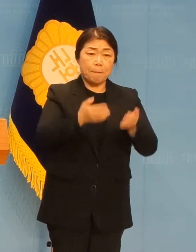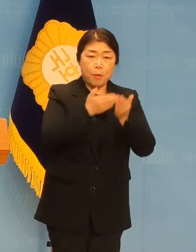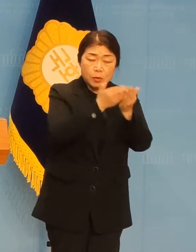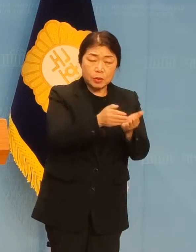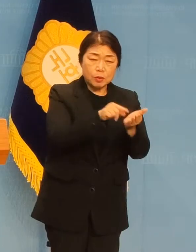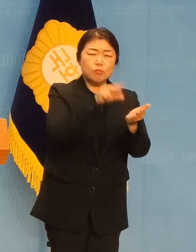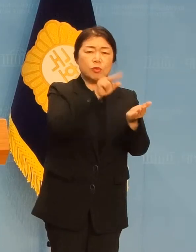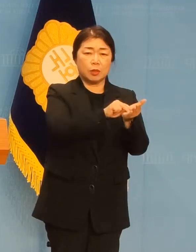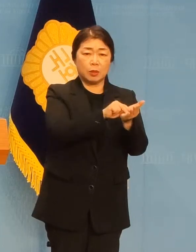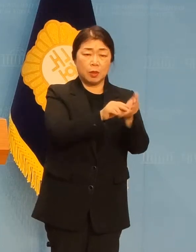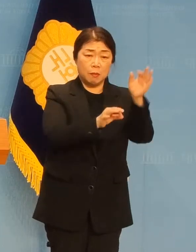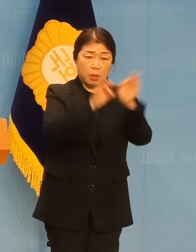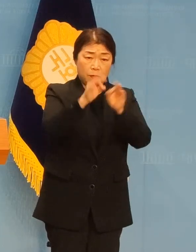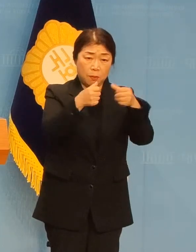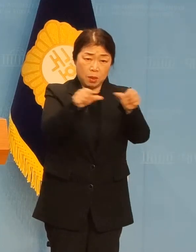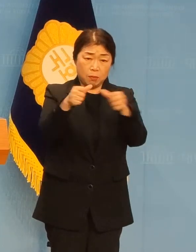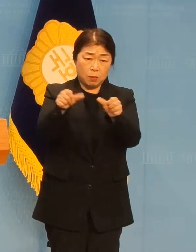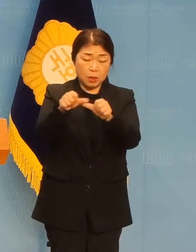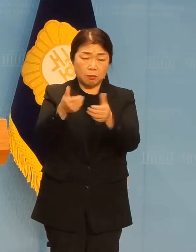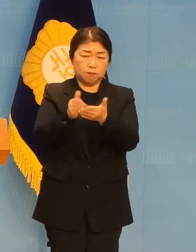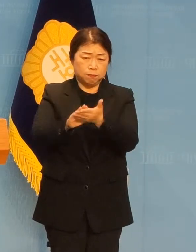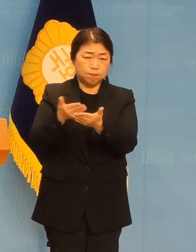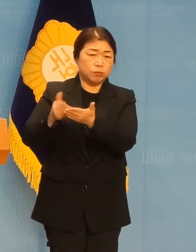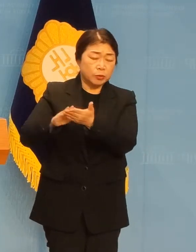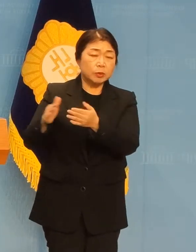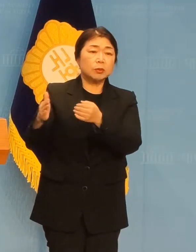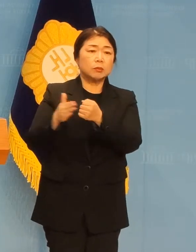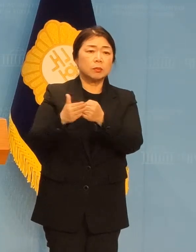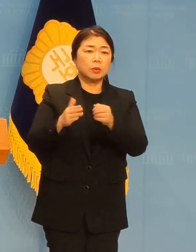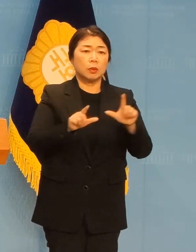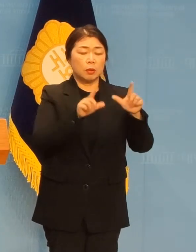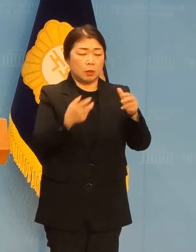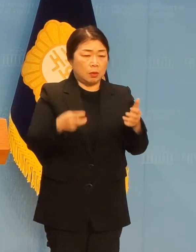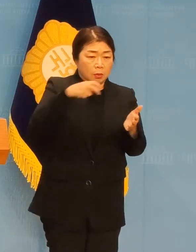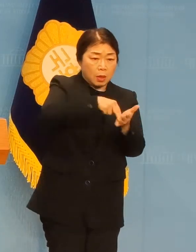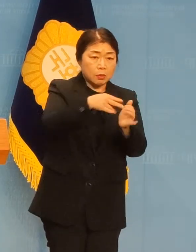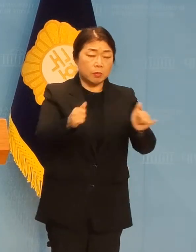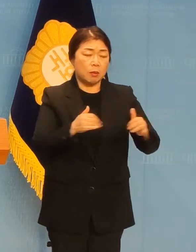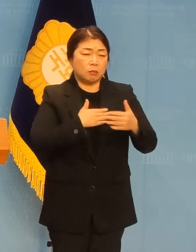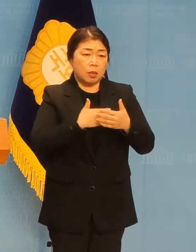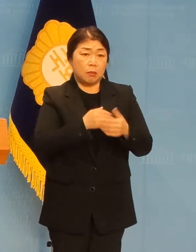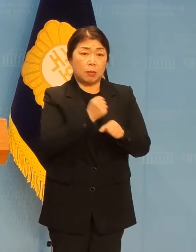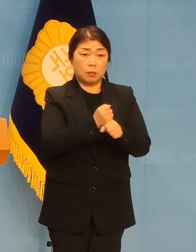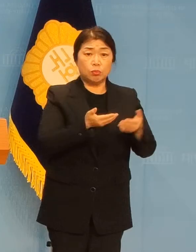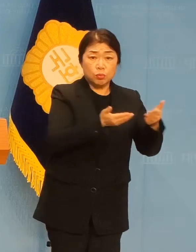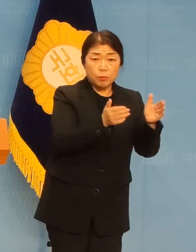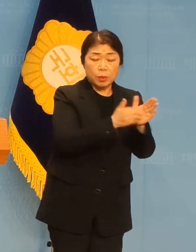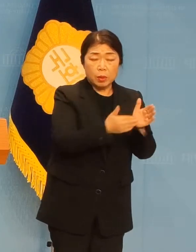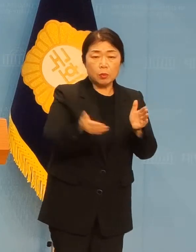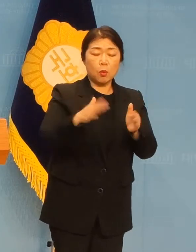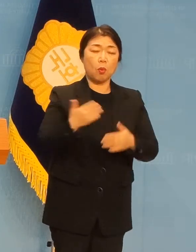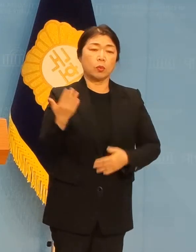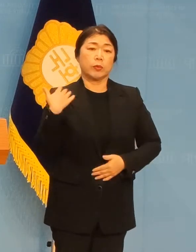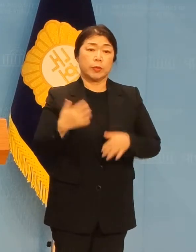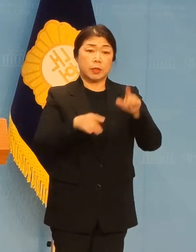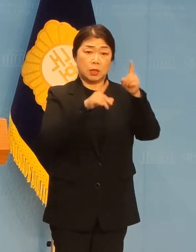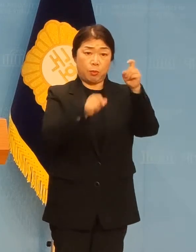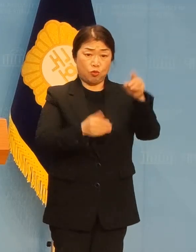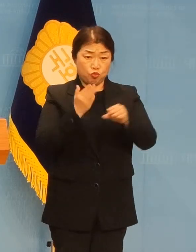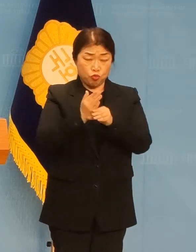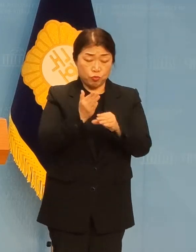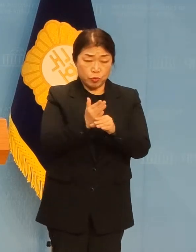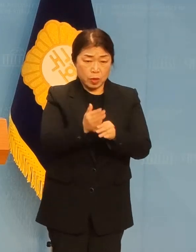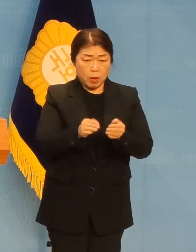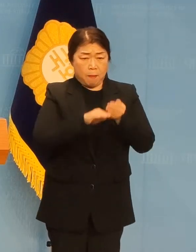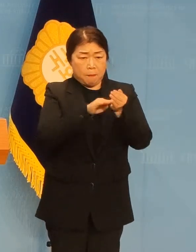한강버스의 잦은 사고로 시민들을 불안하게 만든 것도 모자라 지난달 중순 한강버스가 강바닥에